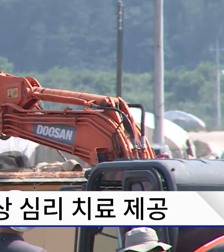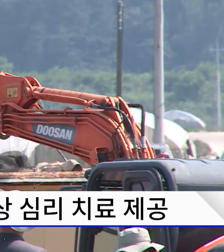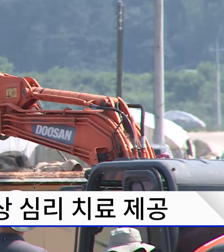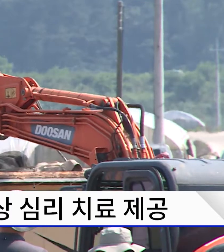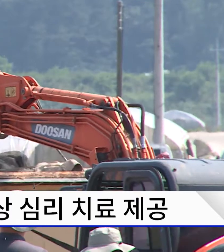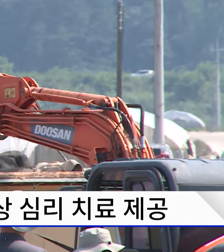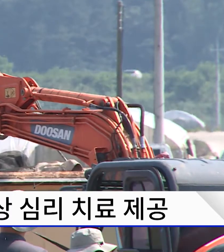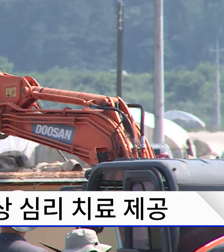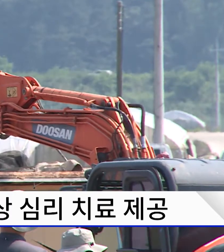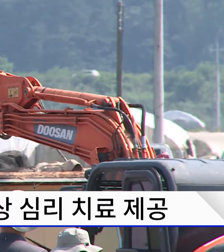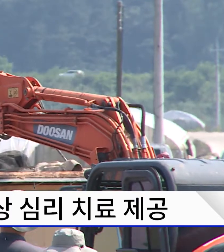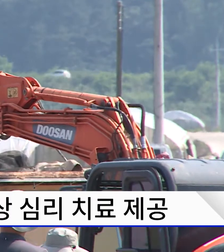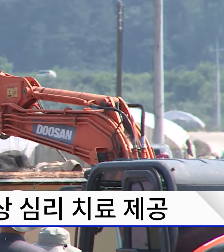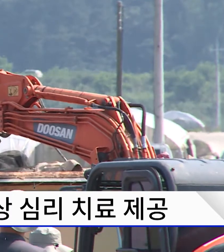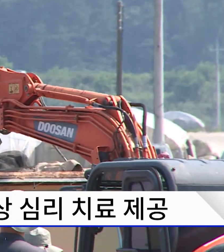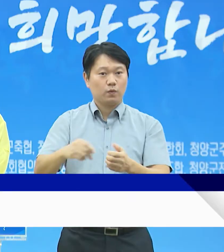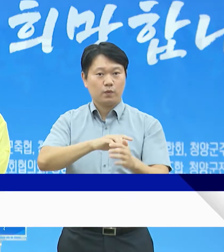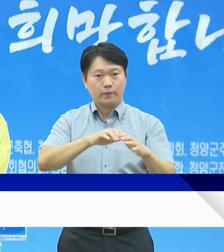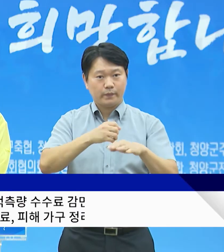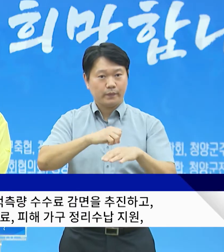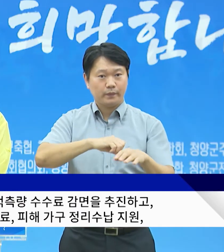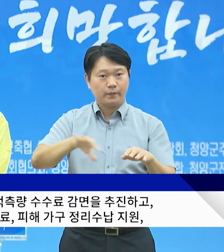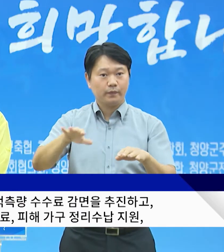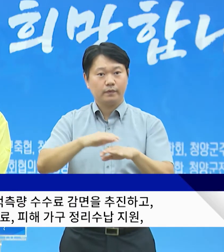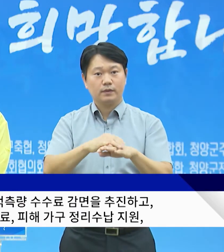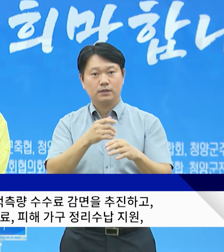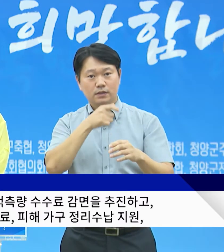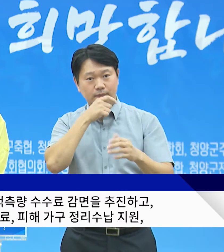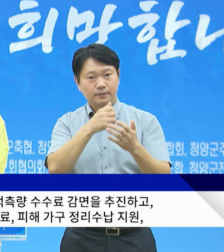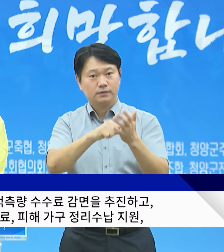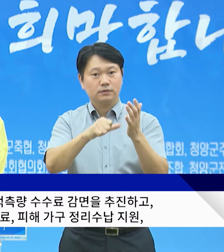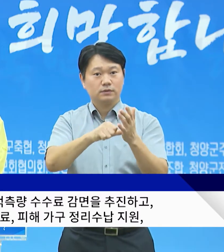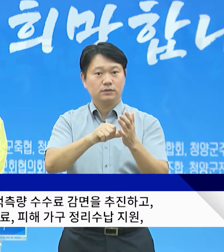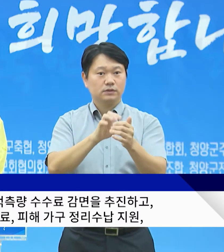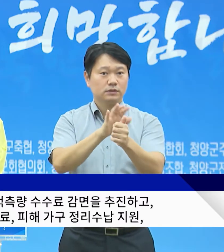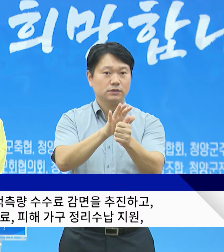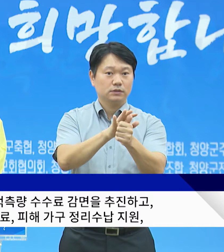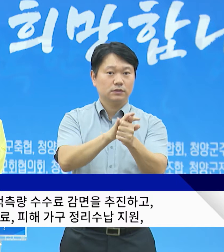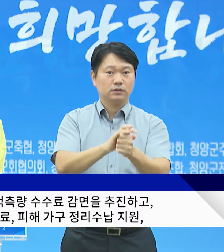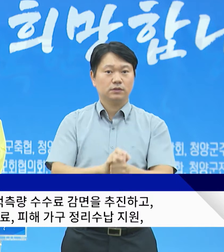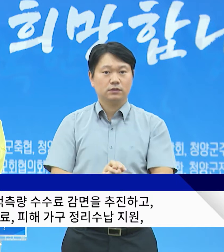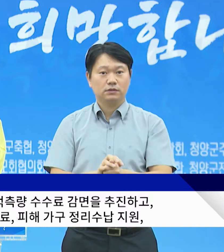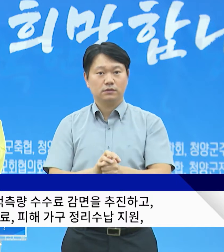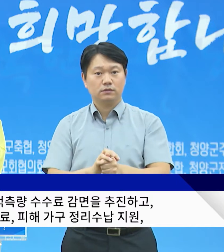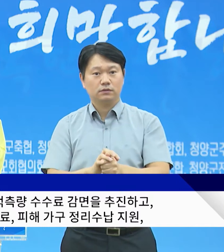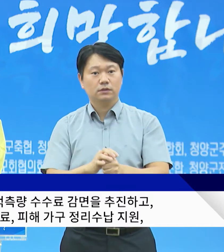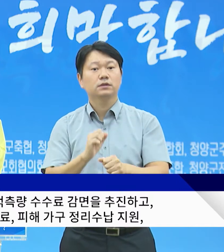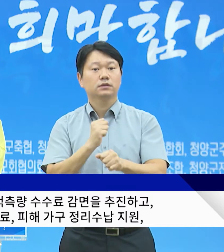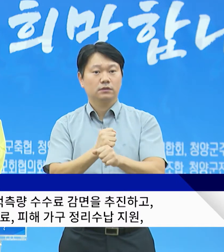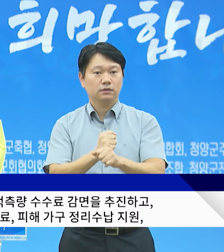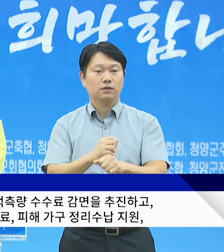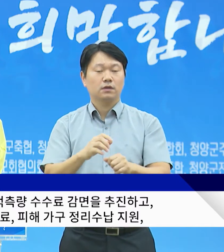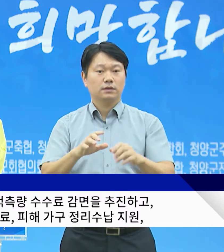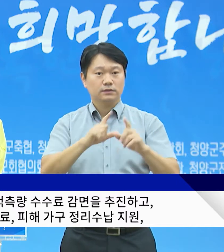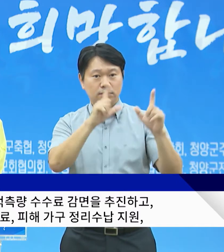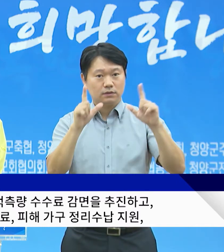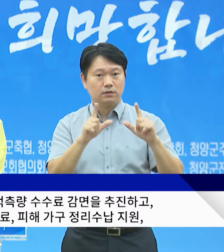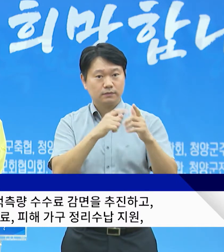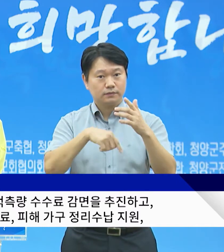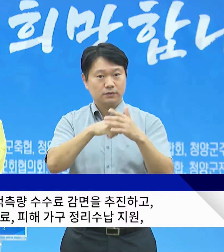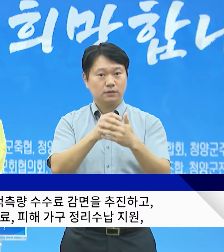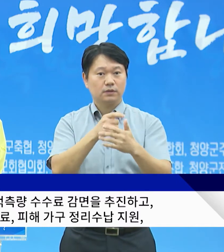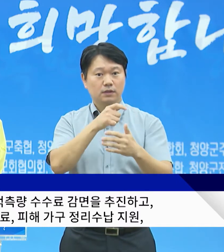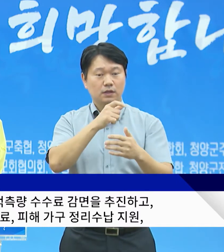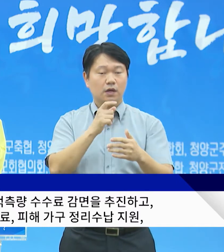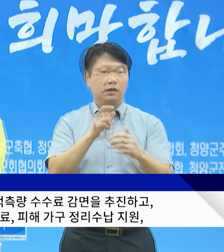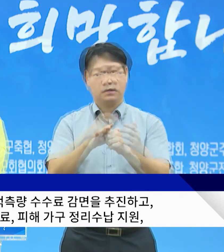대상으로 심리치료도 제공합니다. 생활 분야에서는 상하수도 요금과 지적측량 수수료